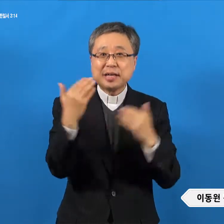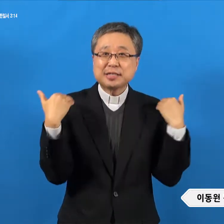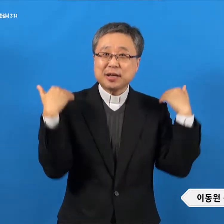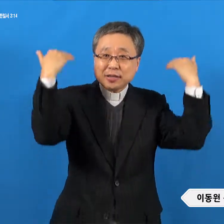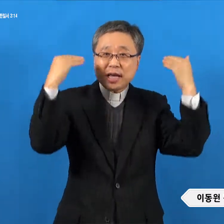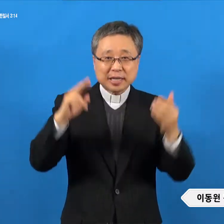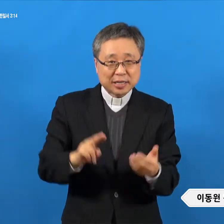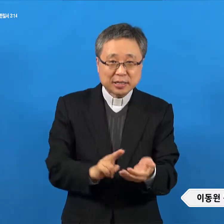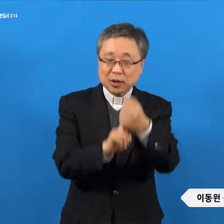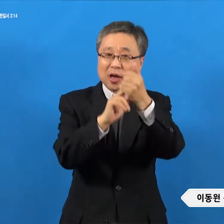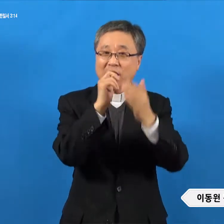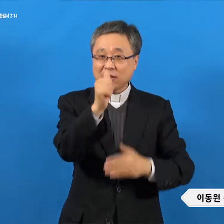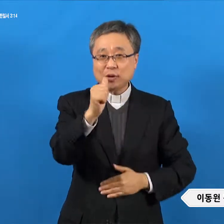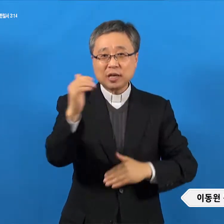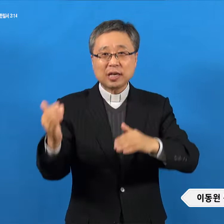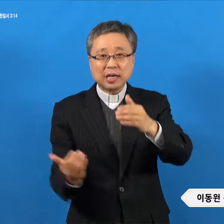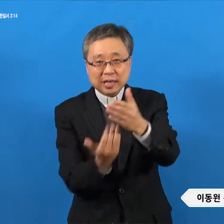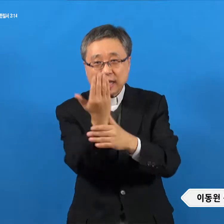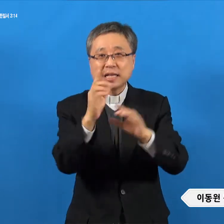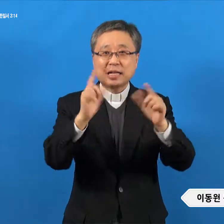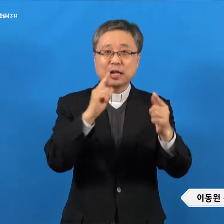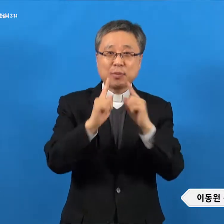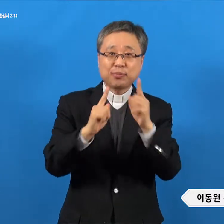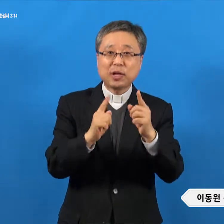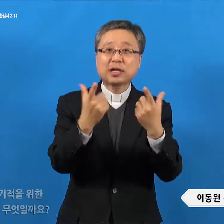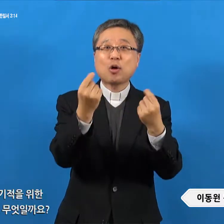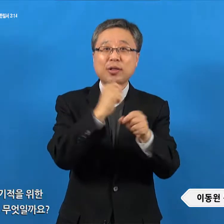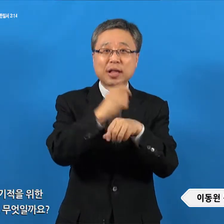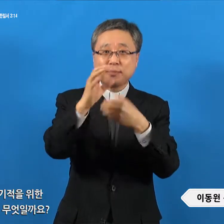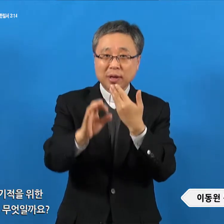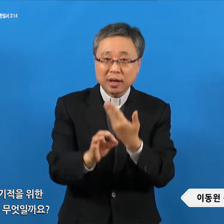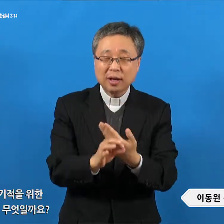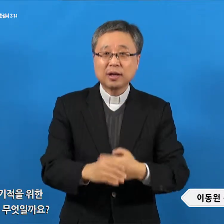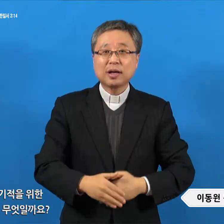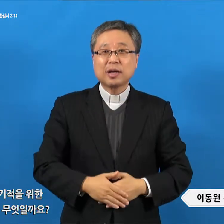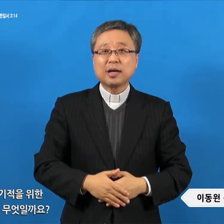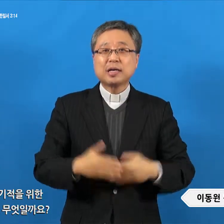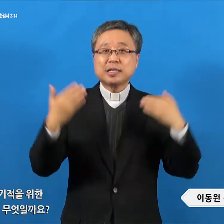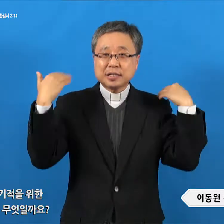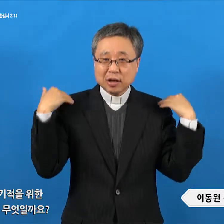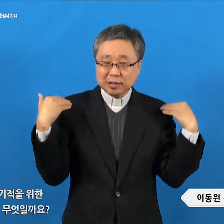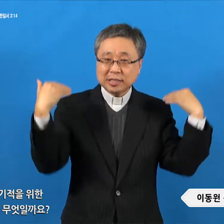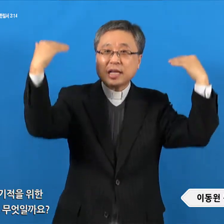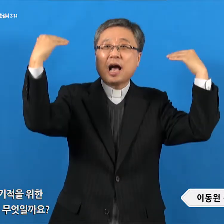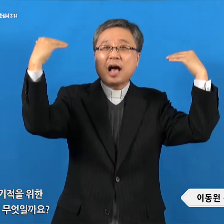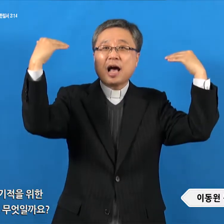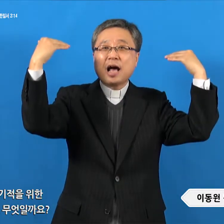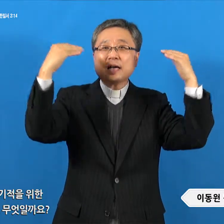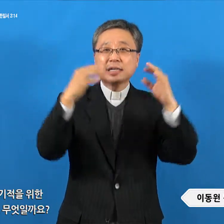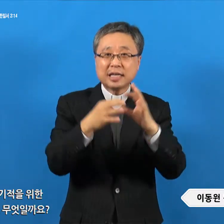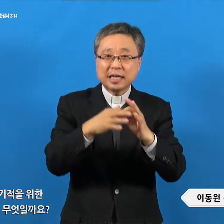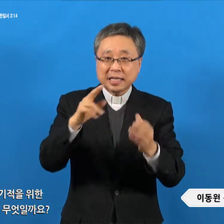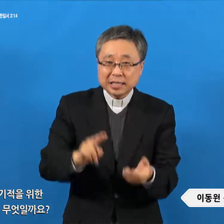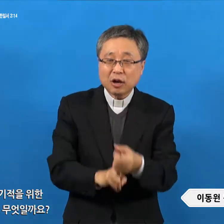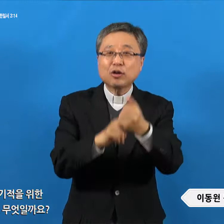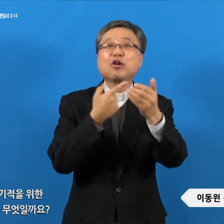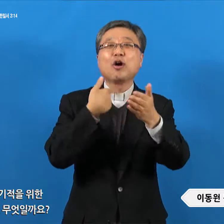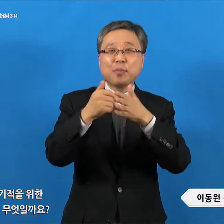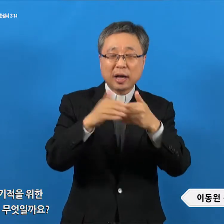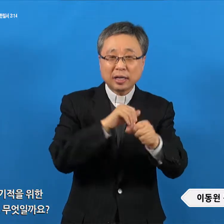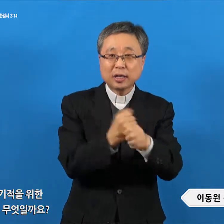성장의 기적은 결코 일어나지 않는다는 것입니다. 자, 그렇다면 성장의 기적을 경험하기